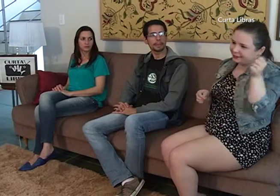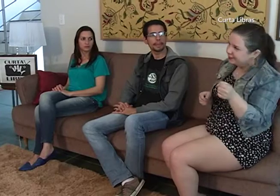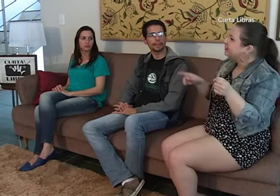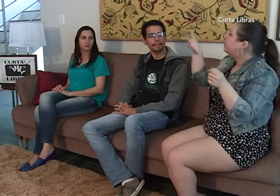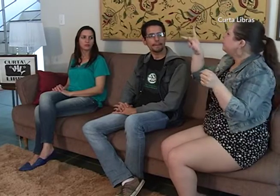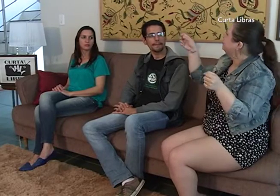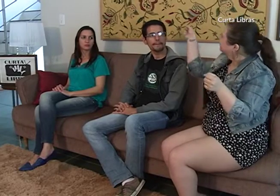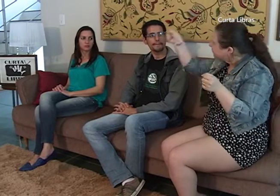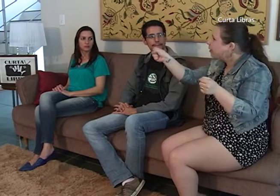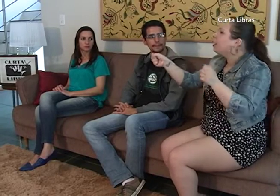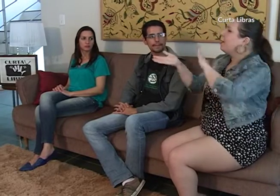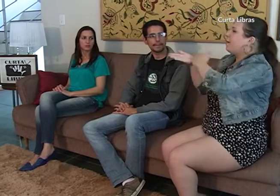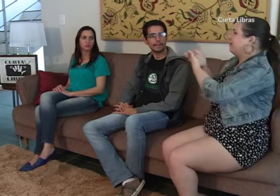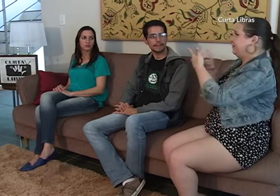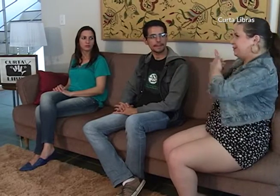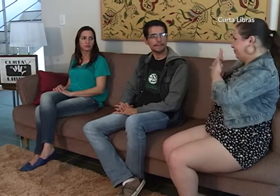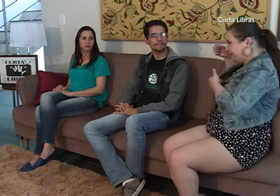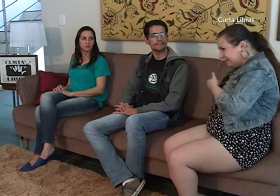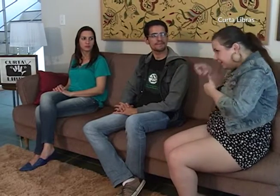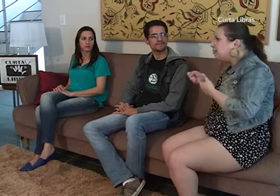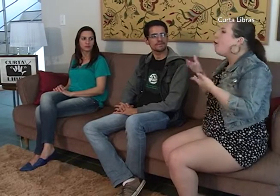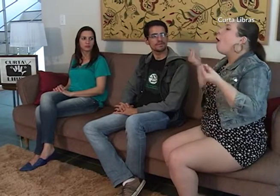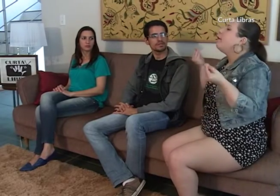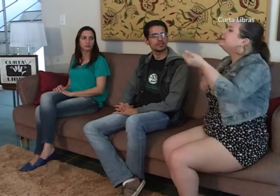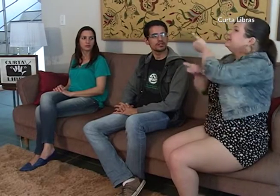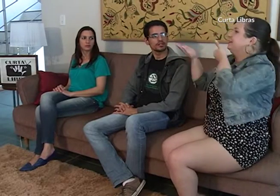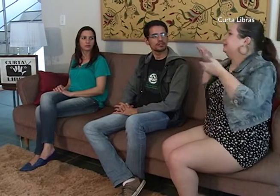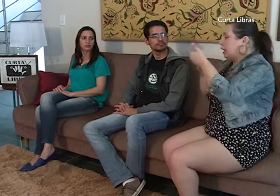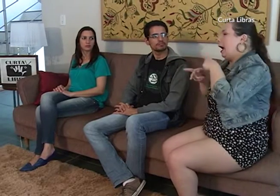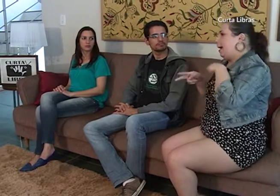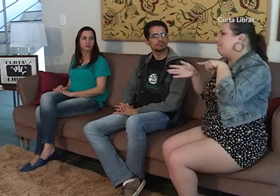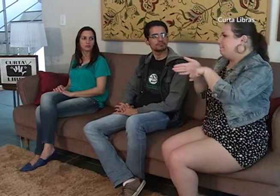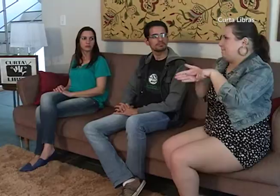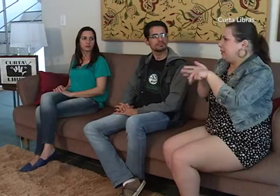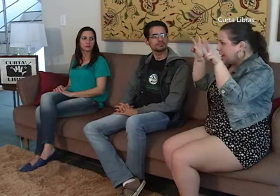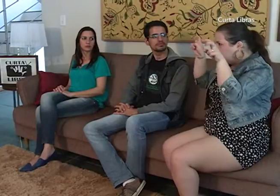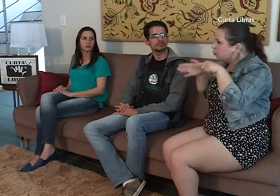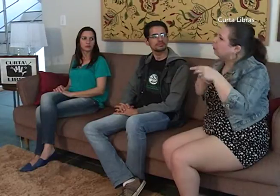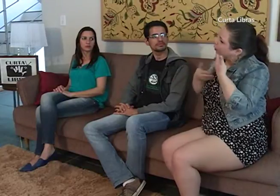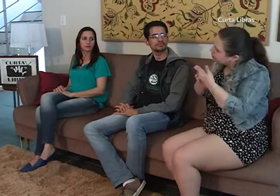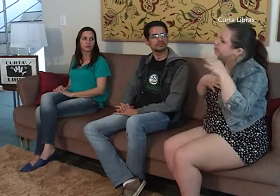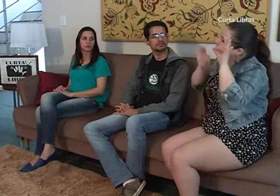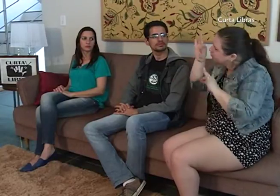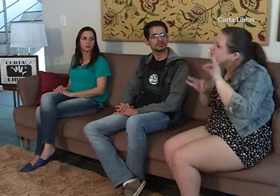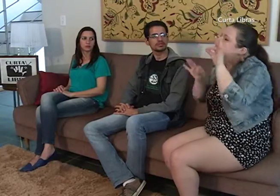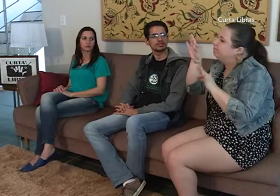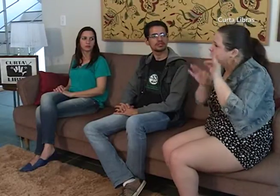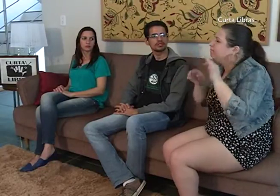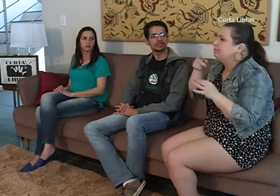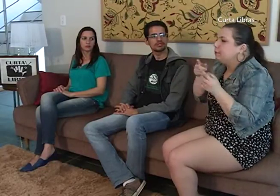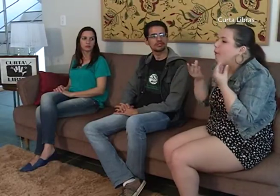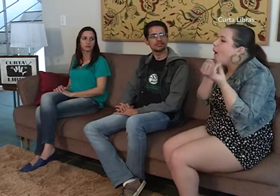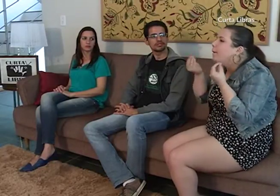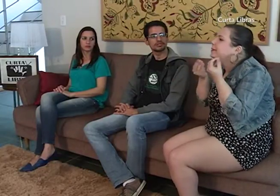né? Como se dá essa relação? Eu ainda estou pesquisando, porque eu quero entender a realidade da sala de